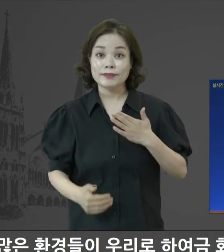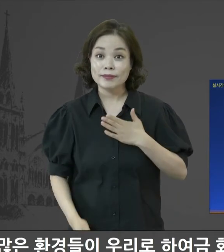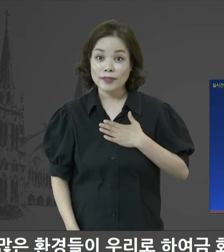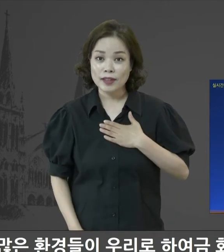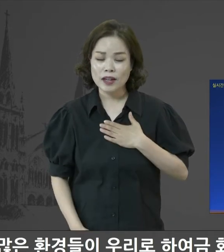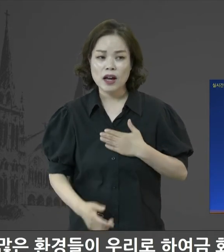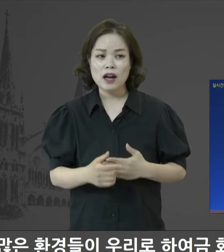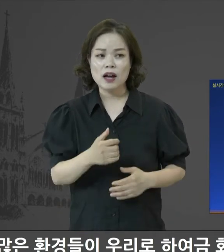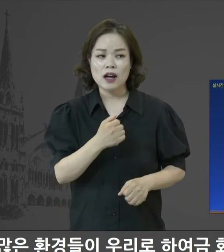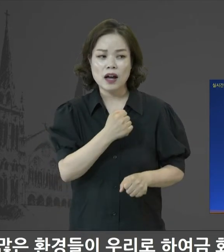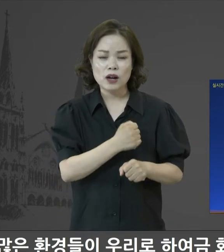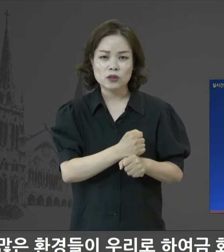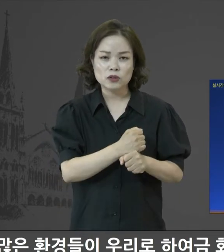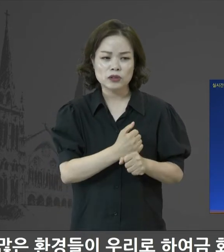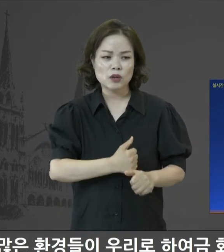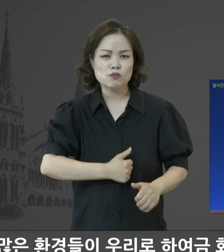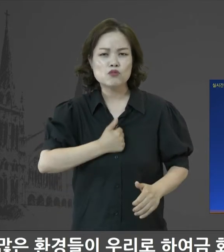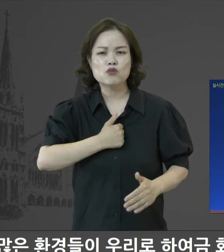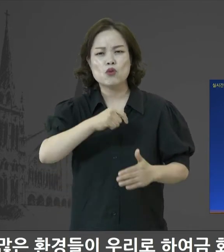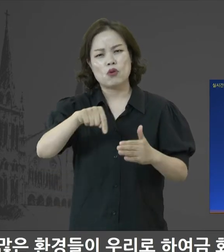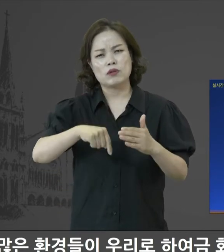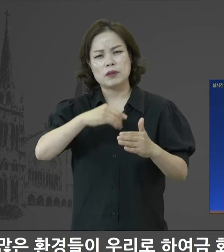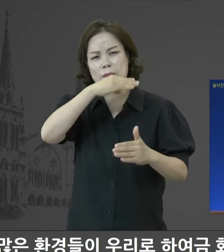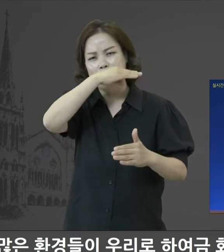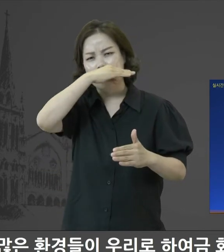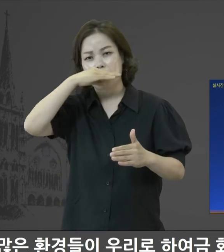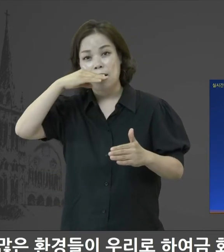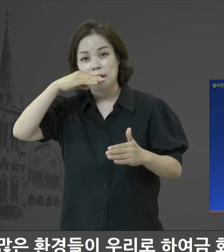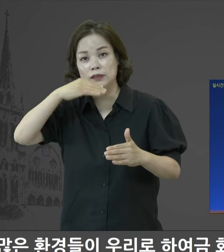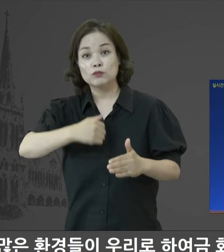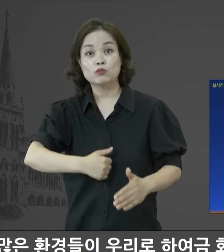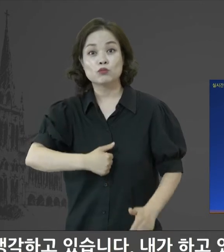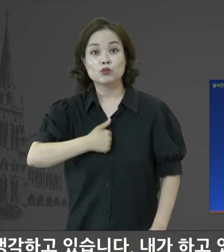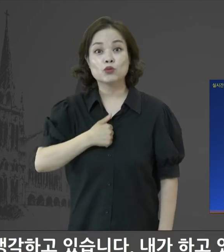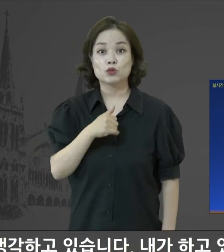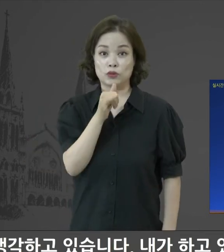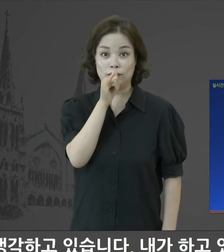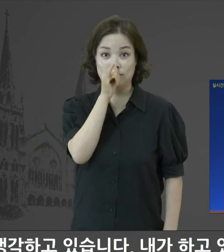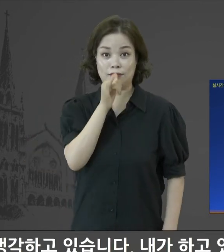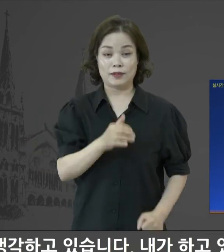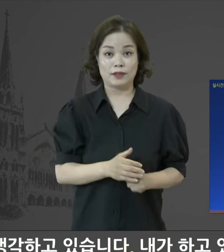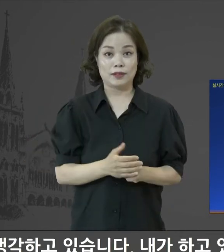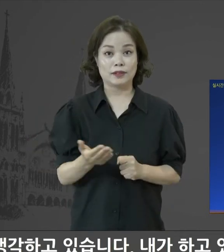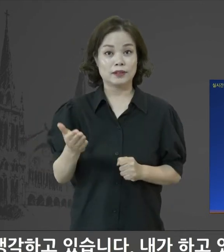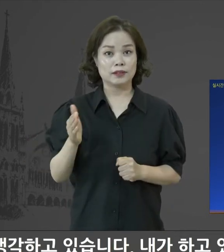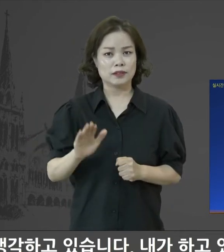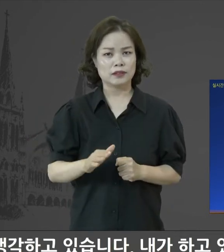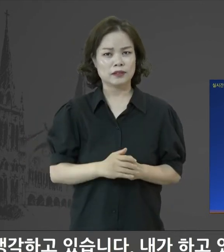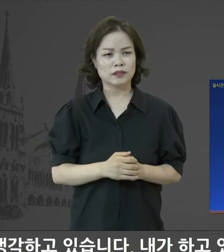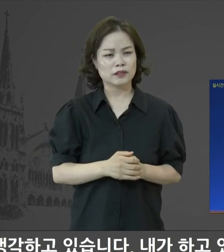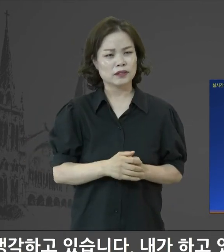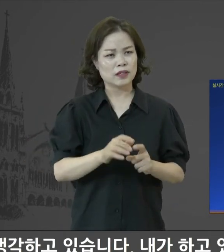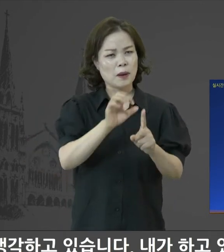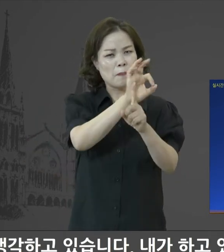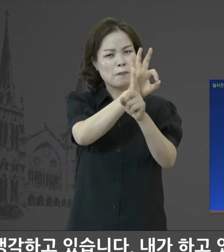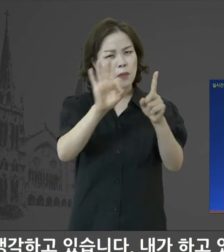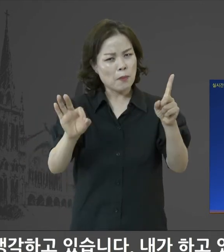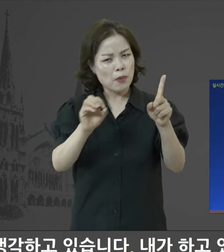내가 하고 있는 분노 중에는 올바른 분노도 있을 것입니다. 그런데 몇